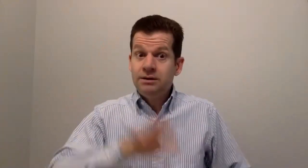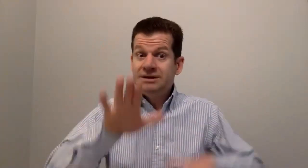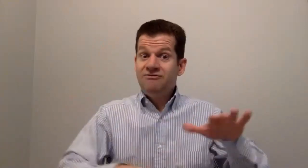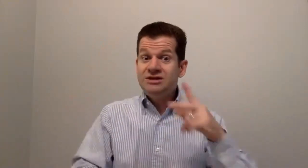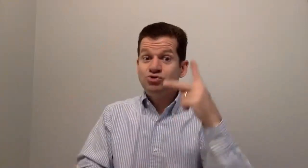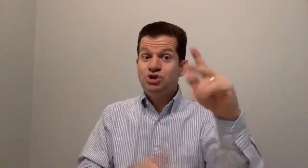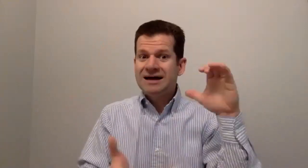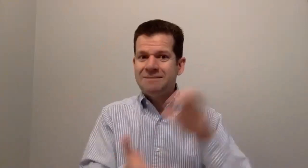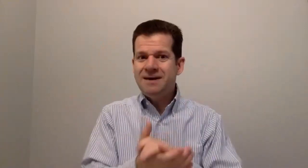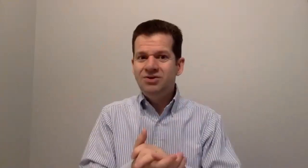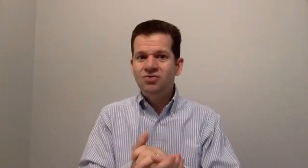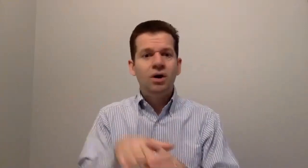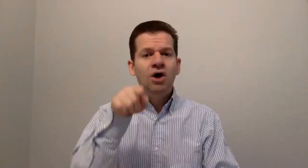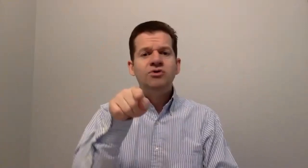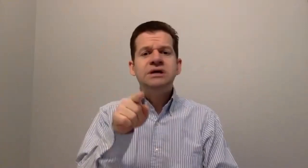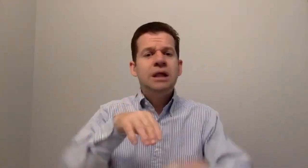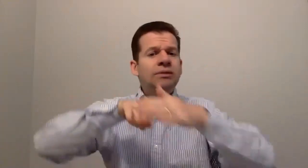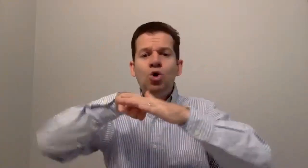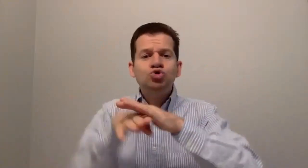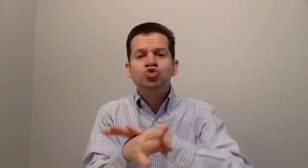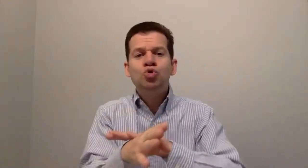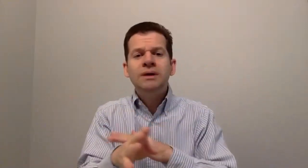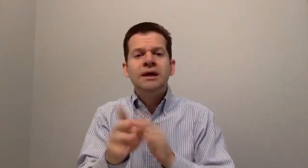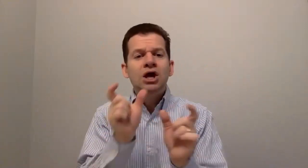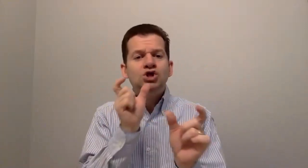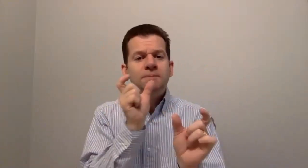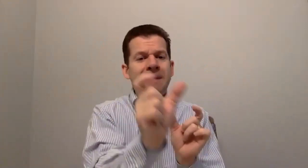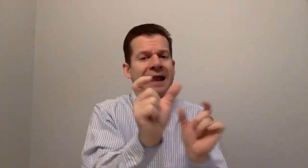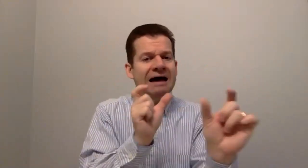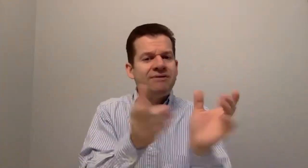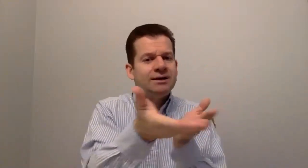Então, talvez no seu casamento, você não tem costume de palavra